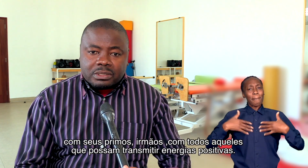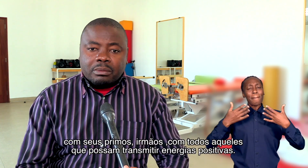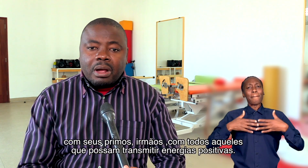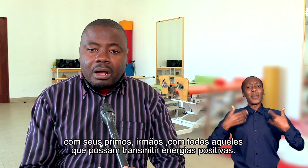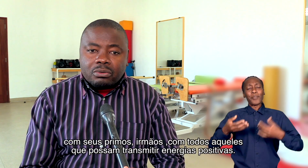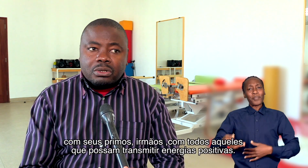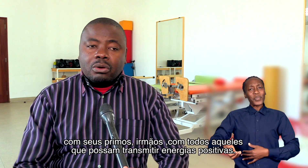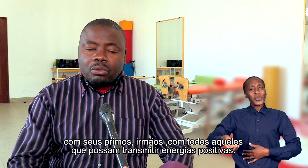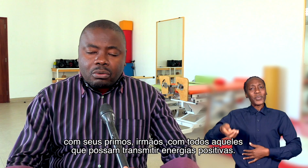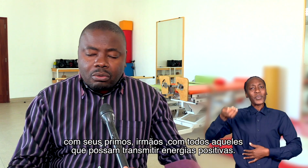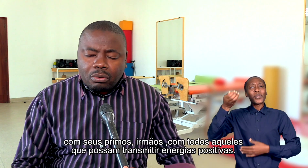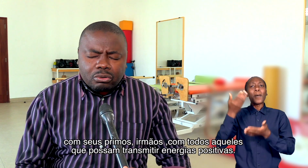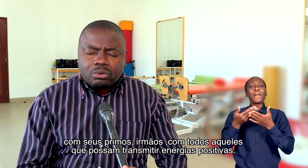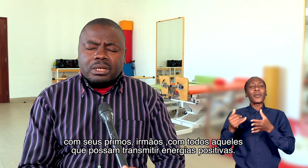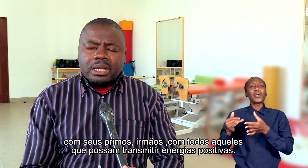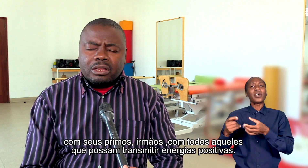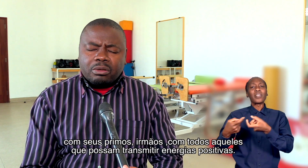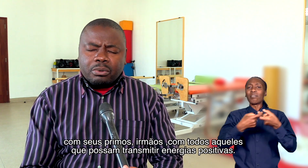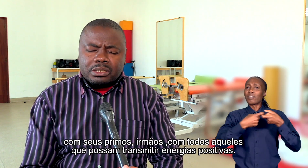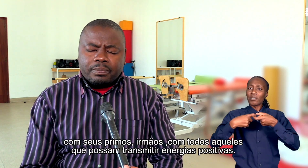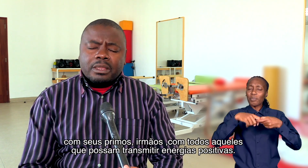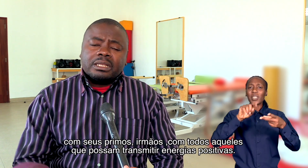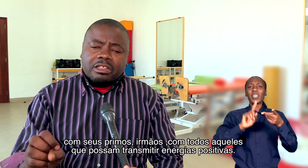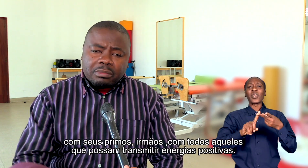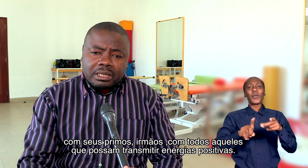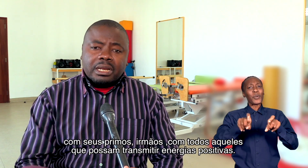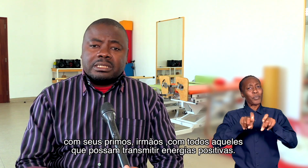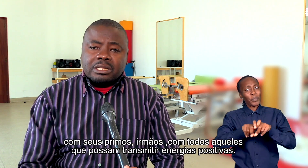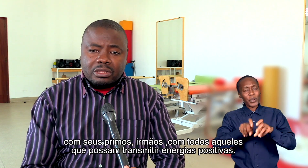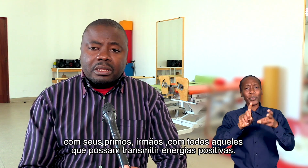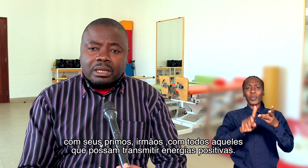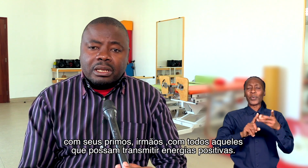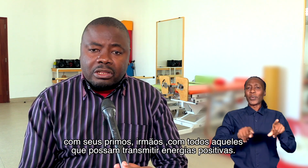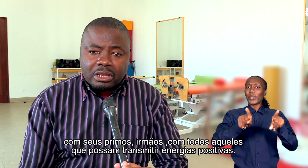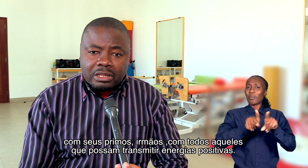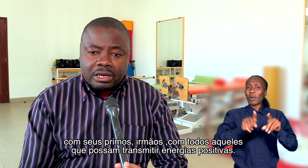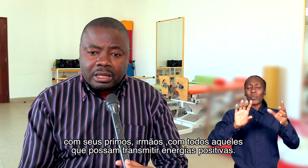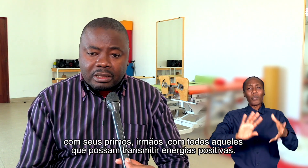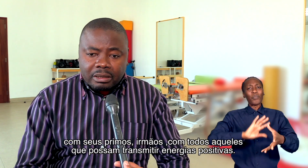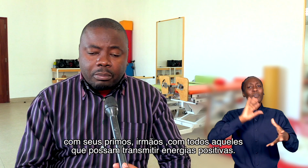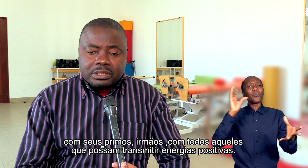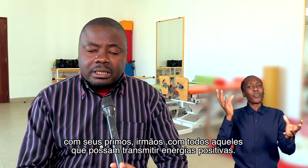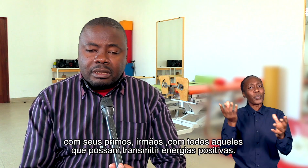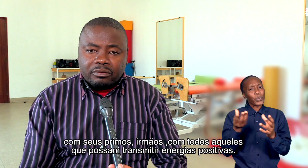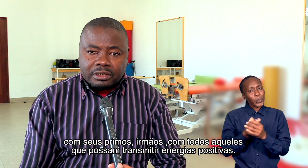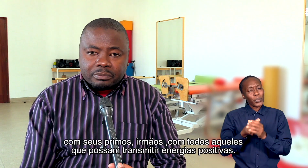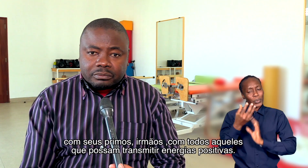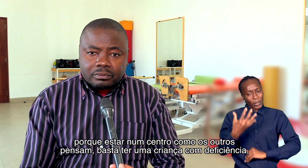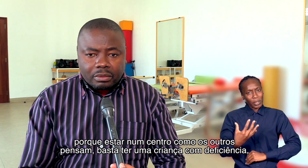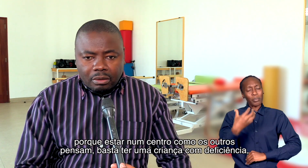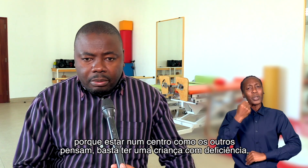com os seus irmãos, com todos aqueles que possam transmitir essas energias, né,